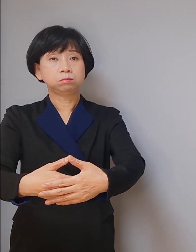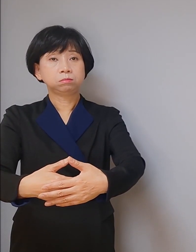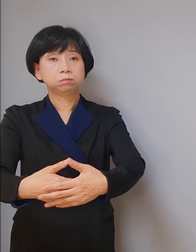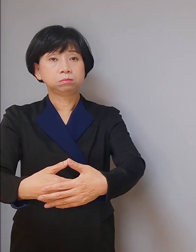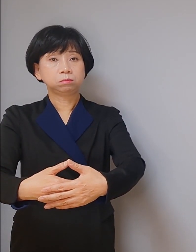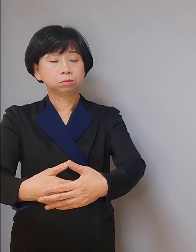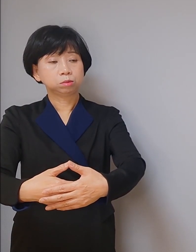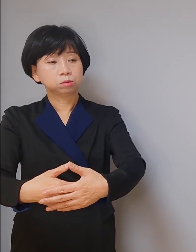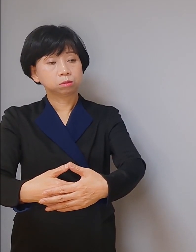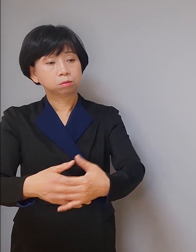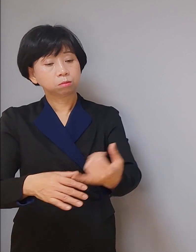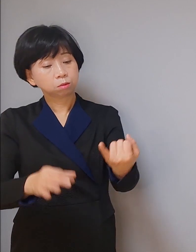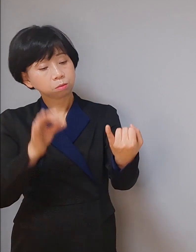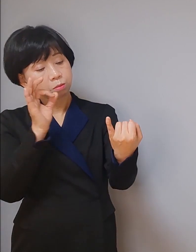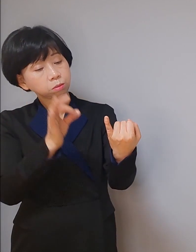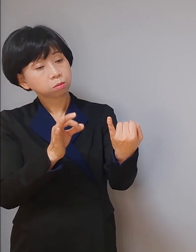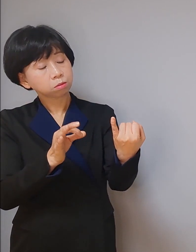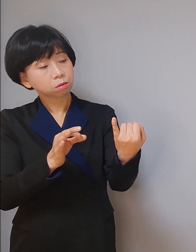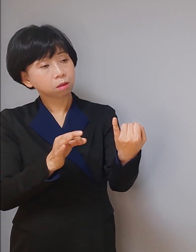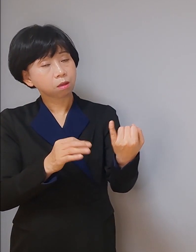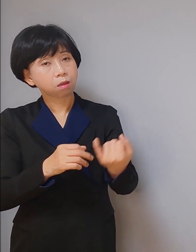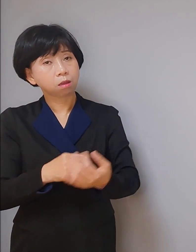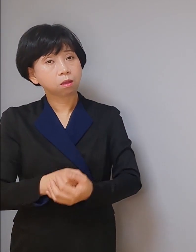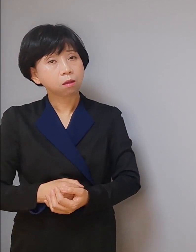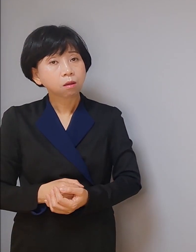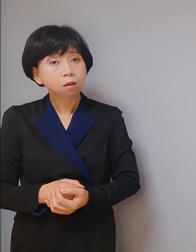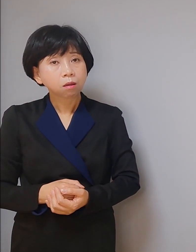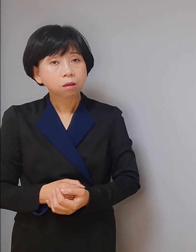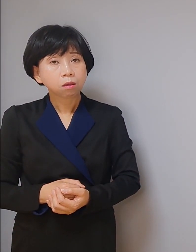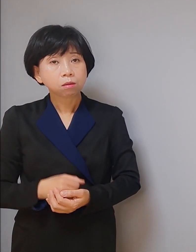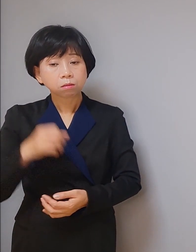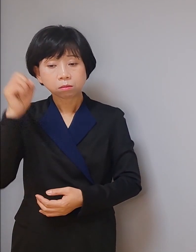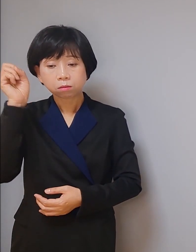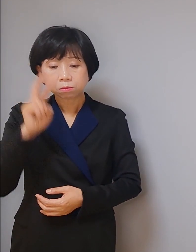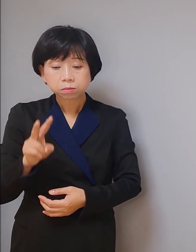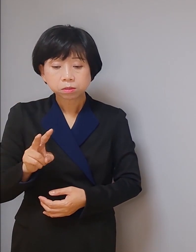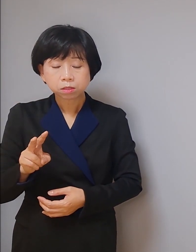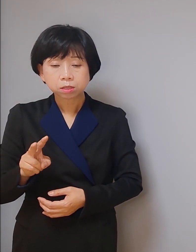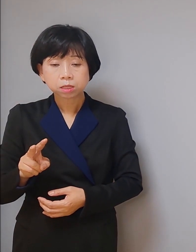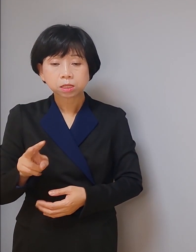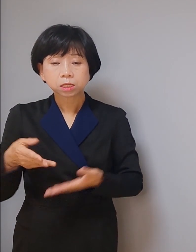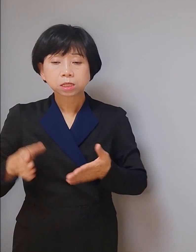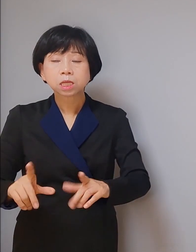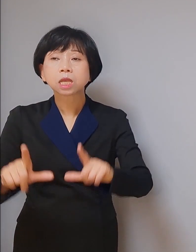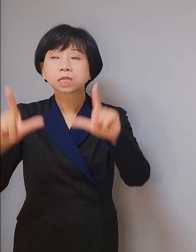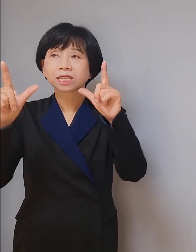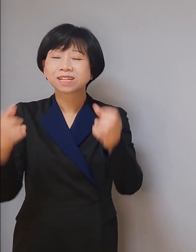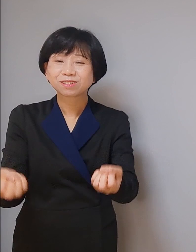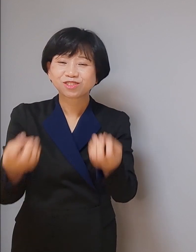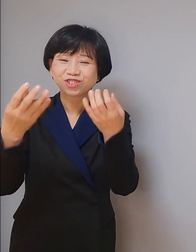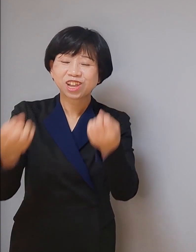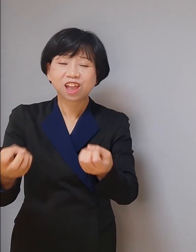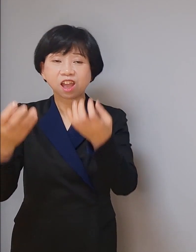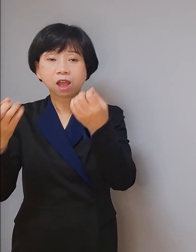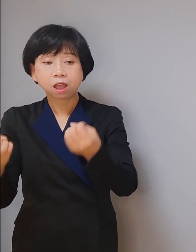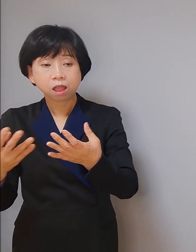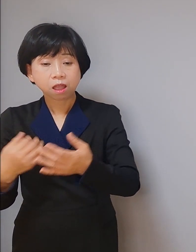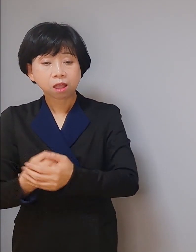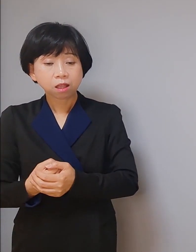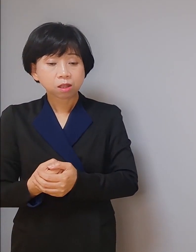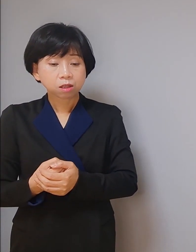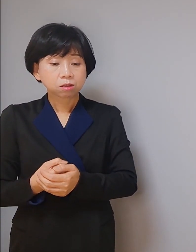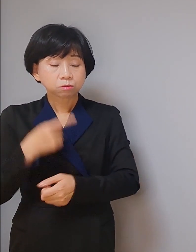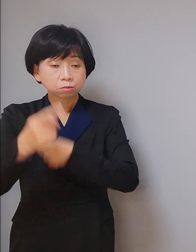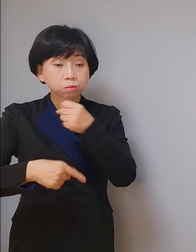순간 하루도 지난 것 같지도 않은데 또 갑자기 생일 파티가 되고 이 남자는 다시